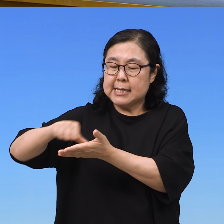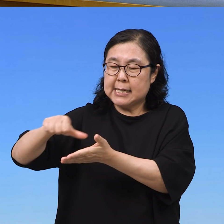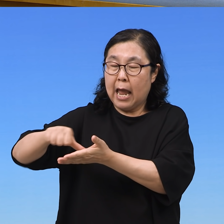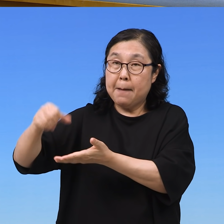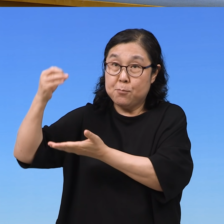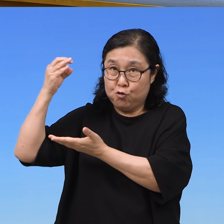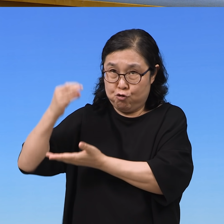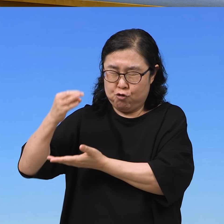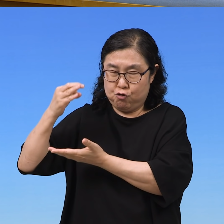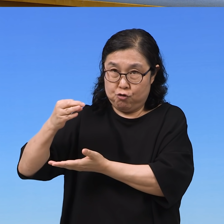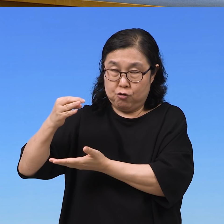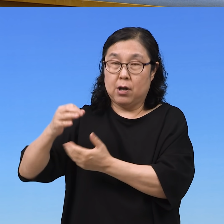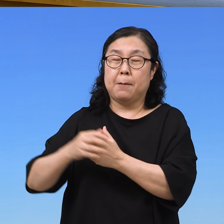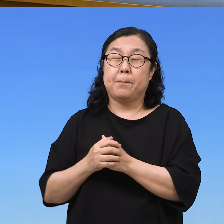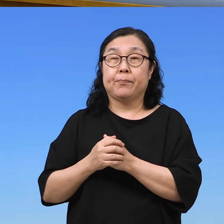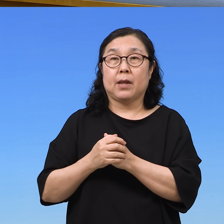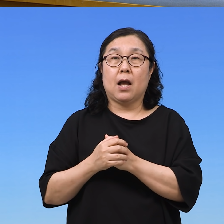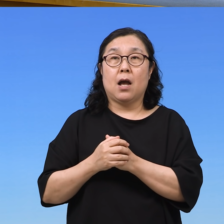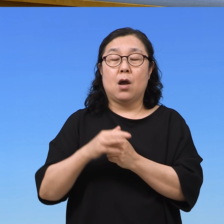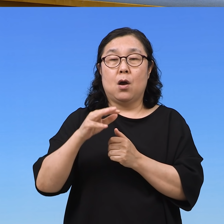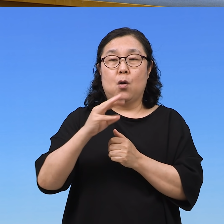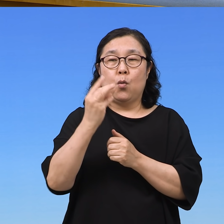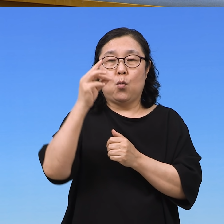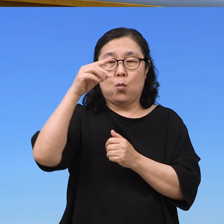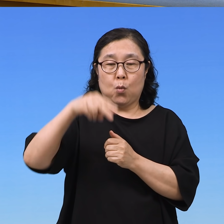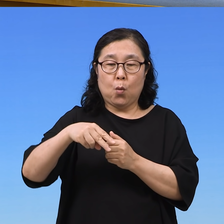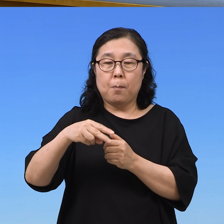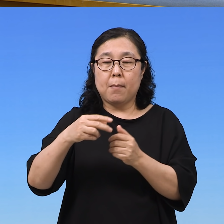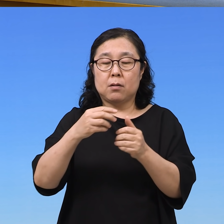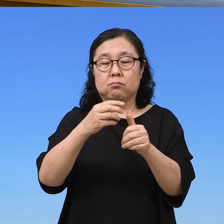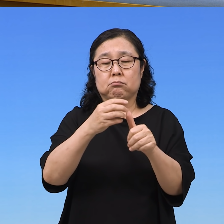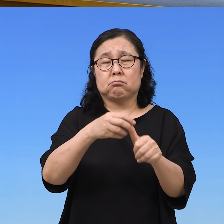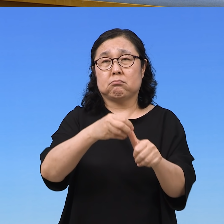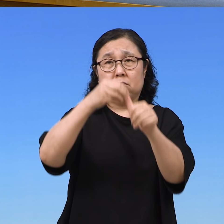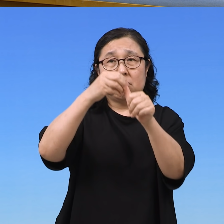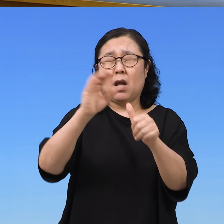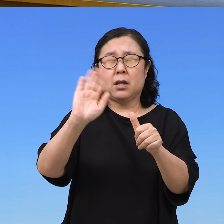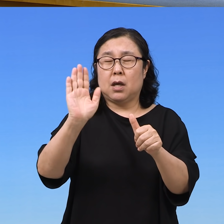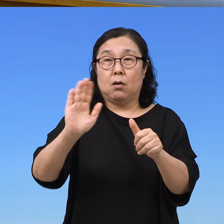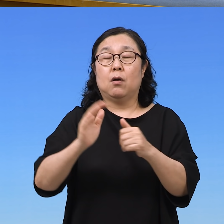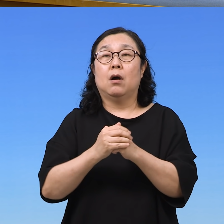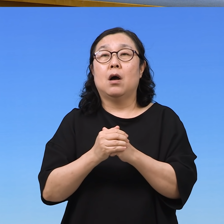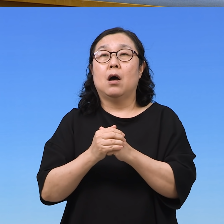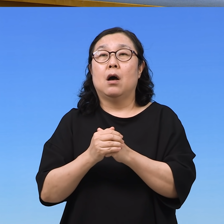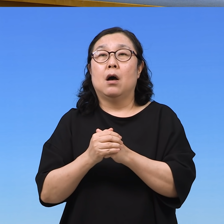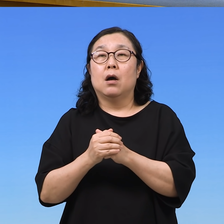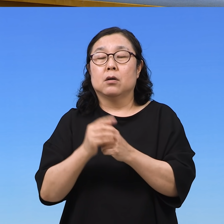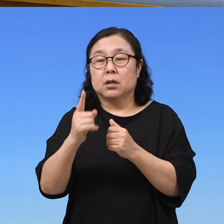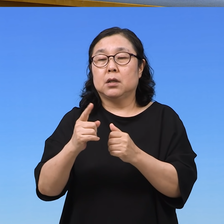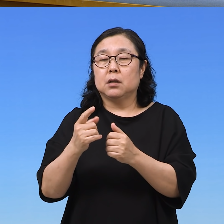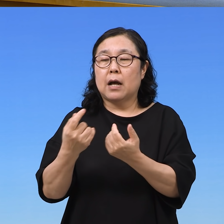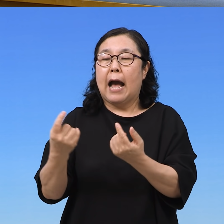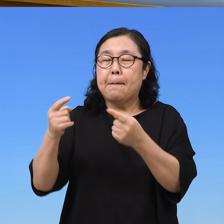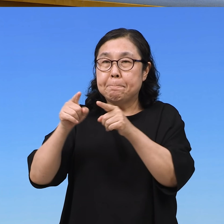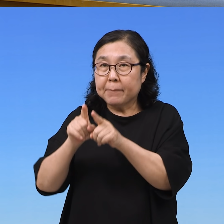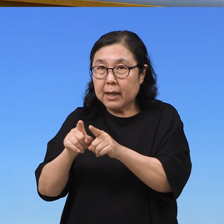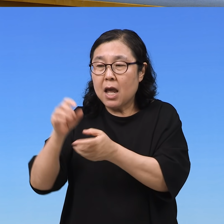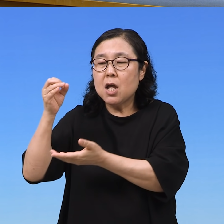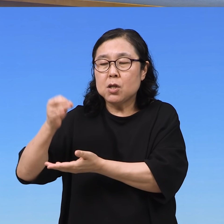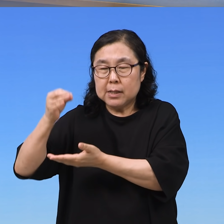조카 롯과 그의 재물. 아니 그냥 롯만 구해줬다 그런 되는데 롯과 그의 재물을